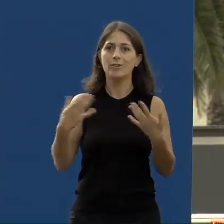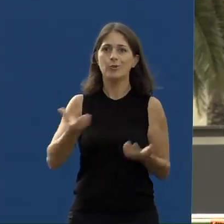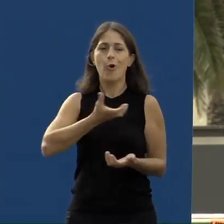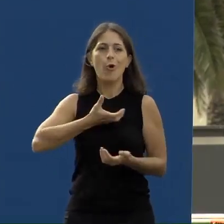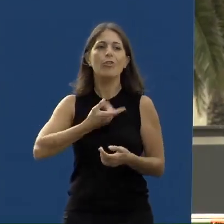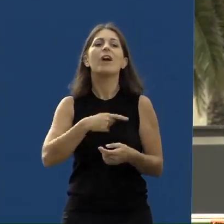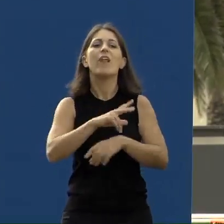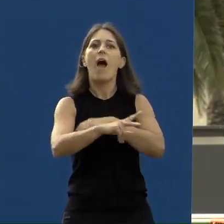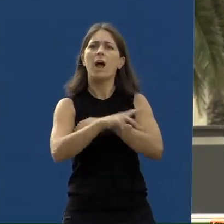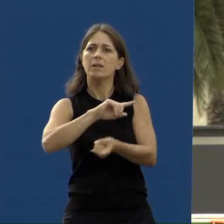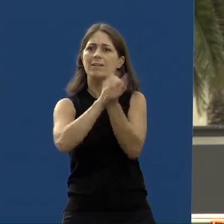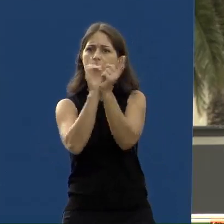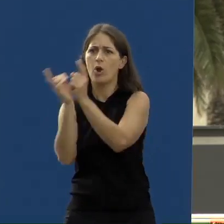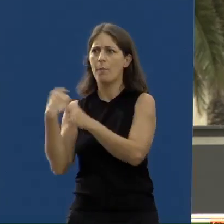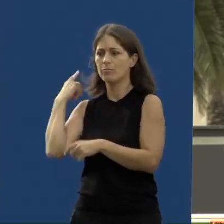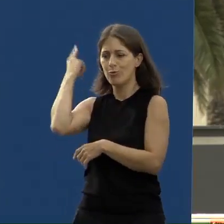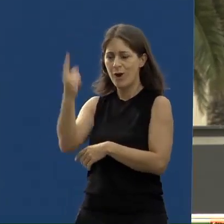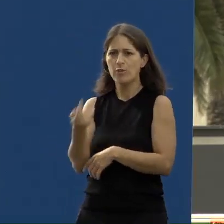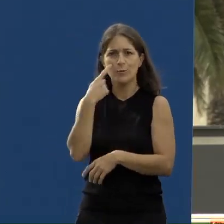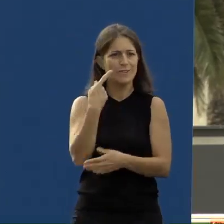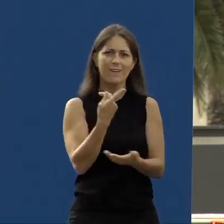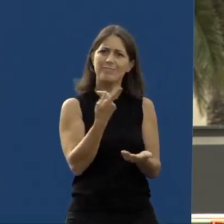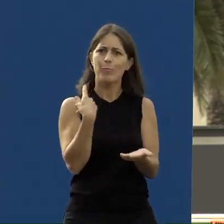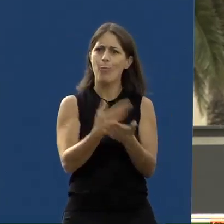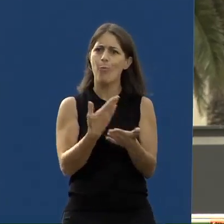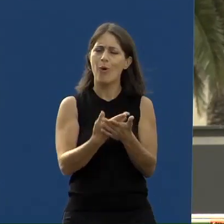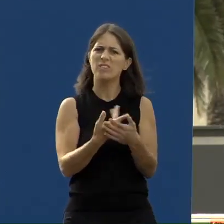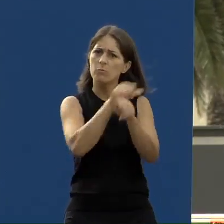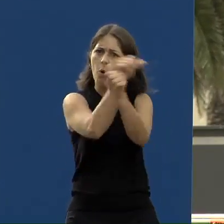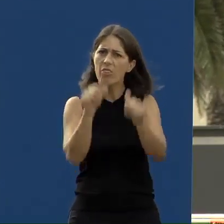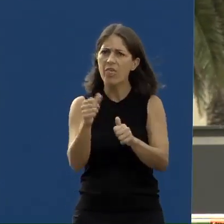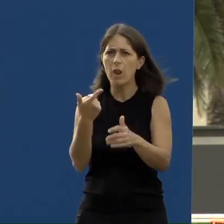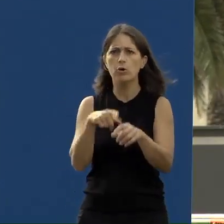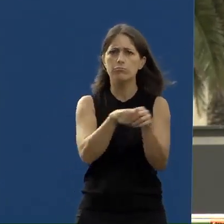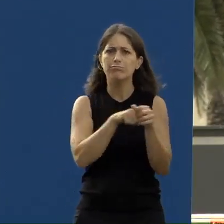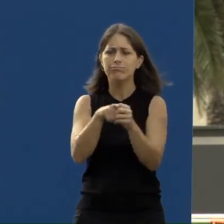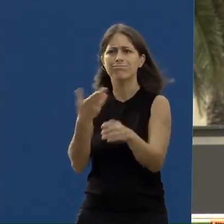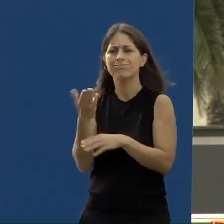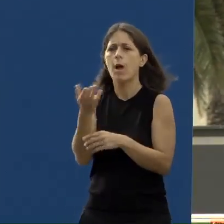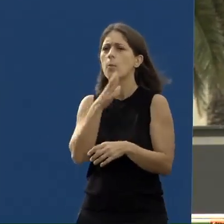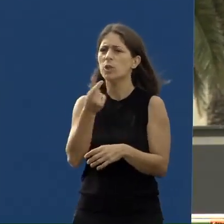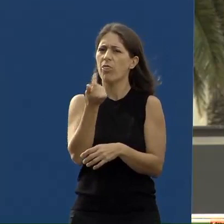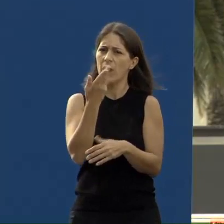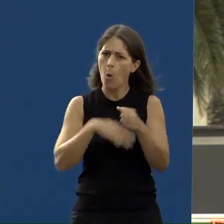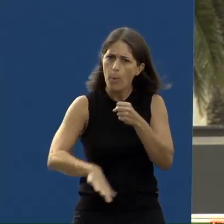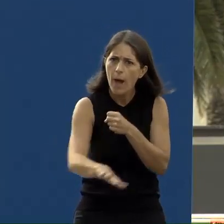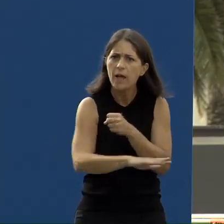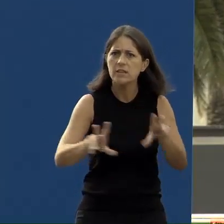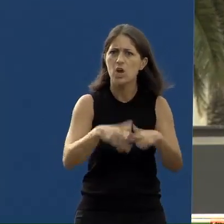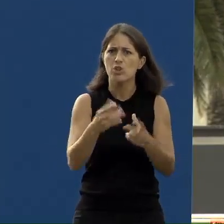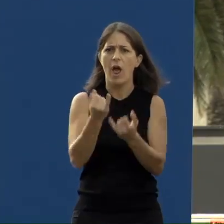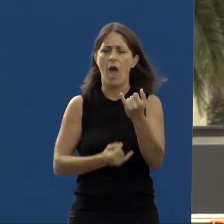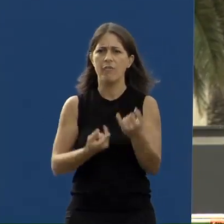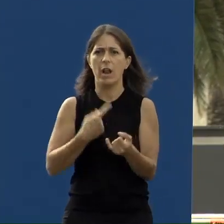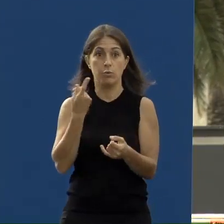xa gobernamos desde fai un ano, demos exemplo, deron exemplo, dades exemplo de solidaridade ca renta social básica, ca renta social